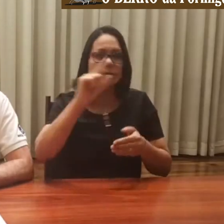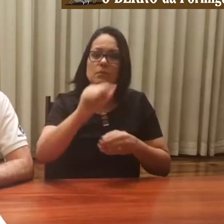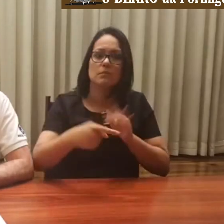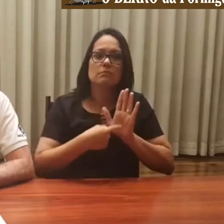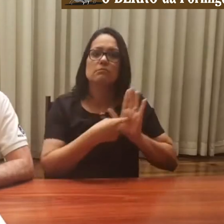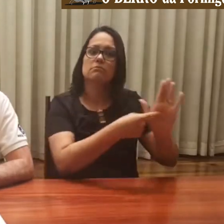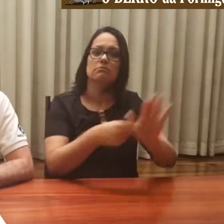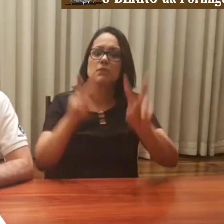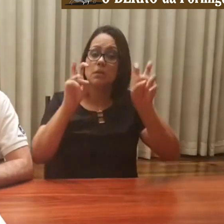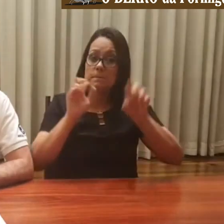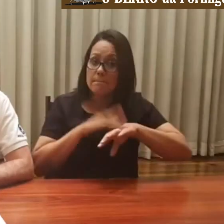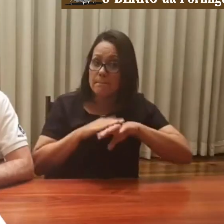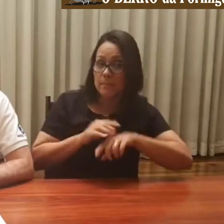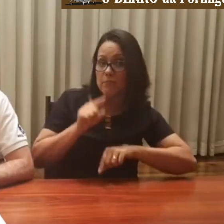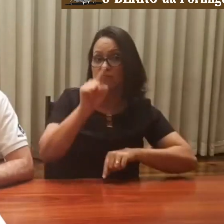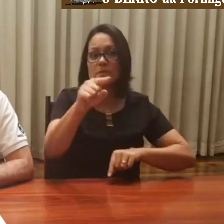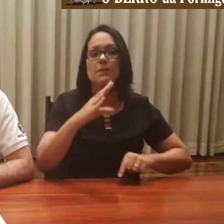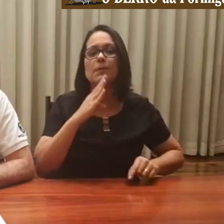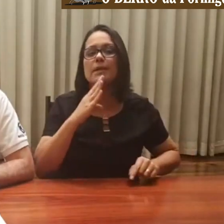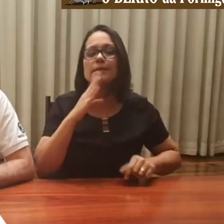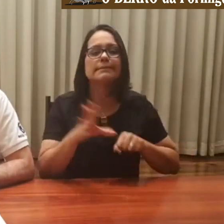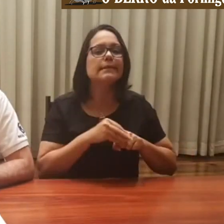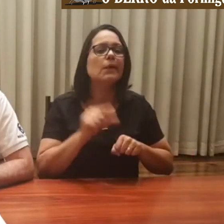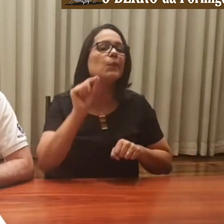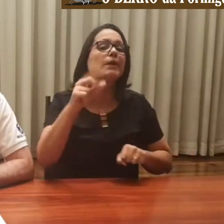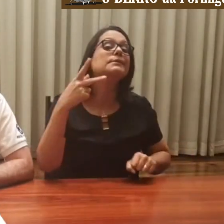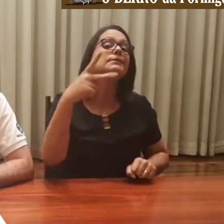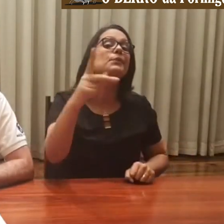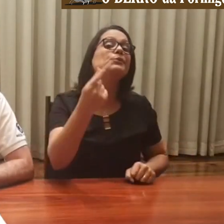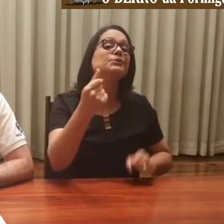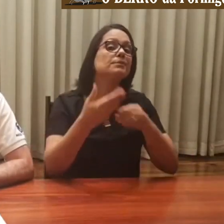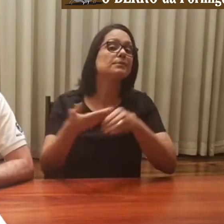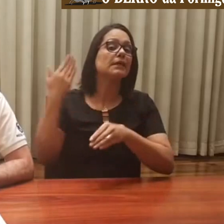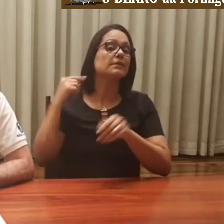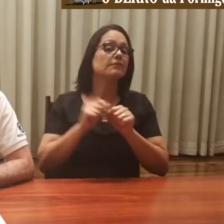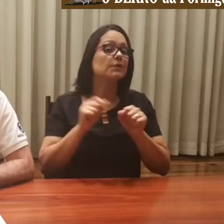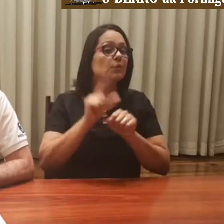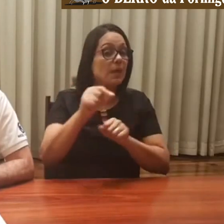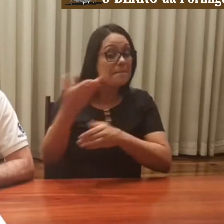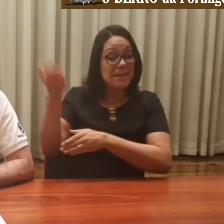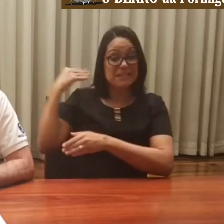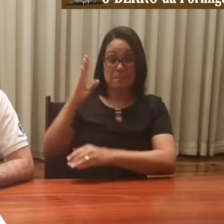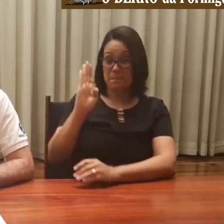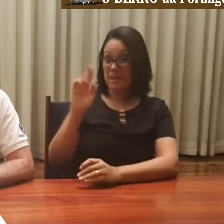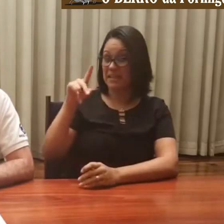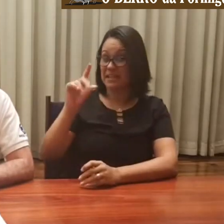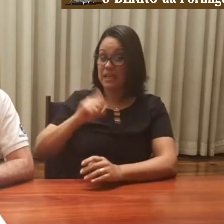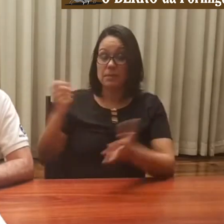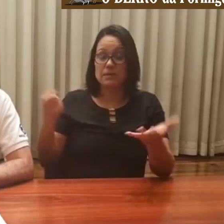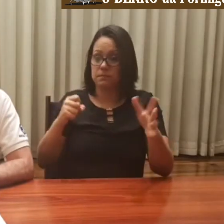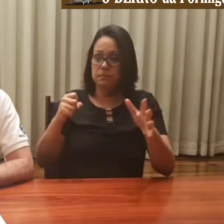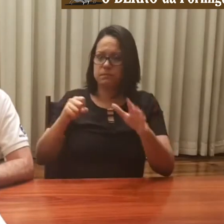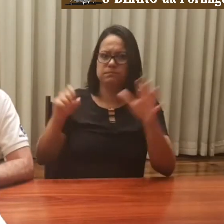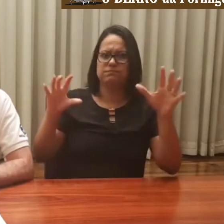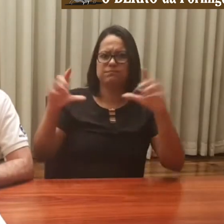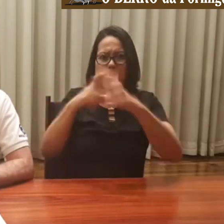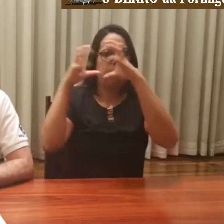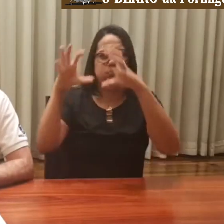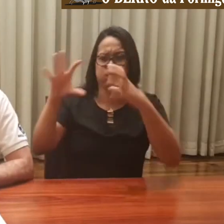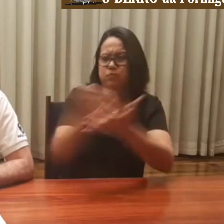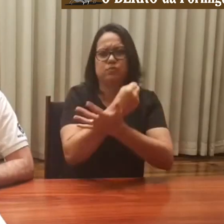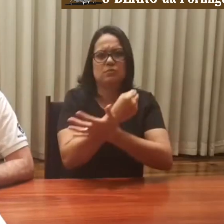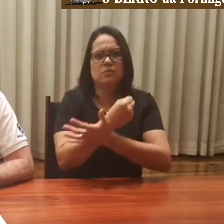colocado para que você tenha conhecimento do que foi feito com o teu dinheiro no passado. Então, tem esse rombo do BNDES também. O pessoal do Lula Livre dizendo que